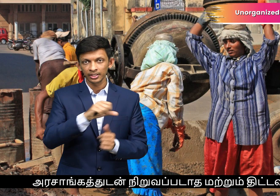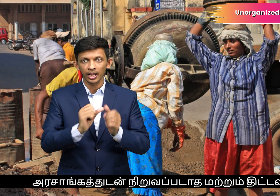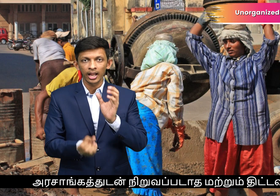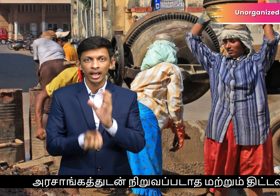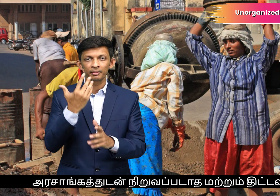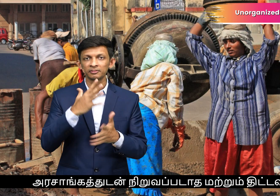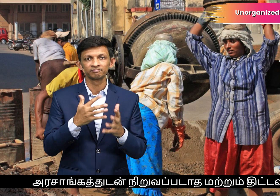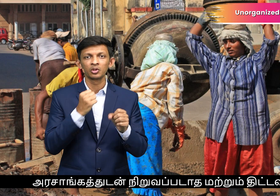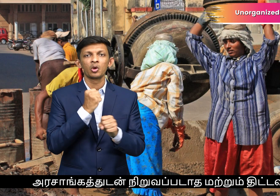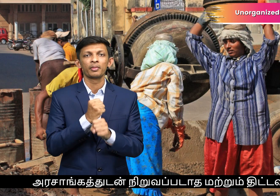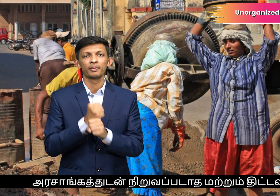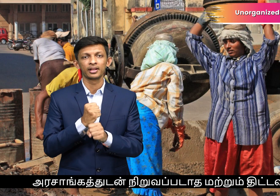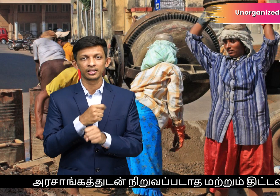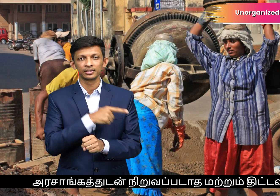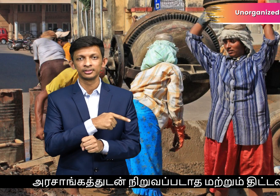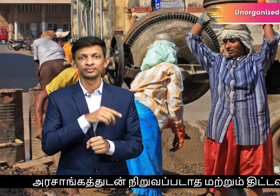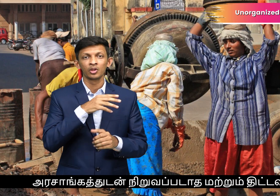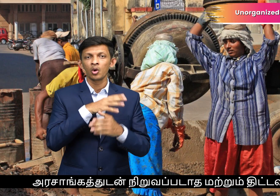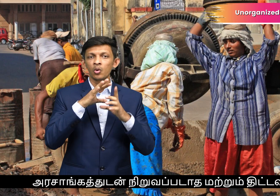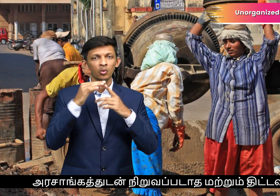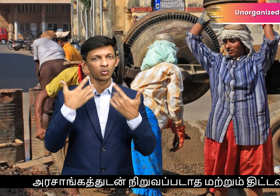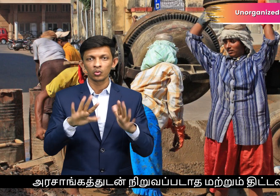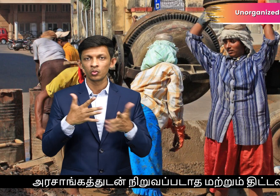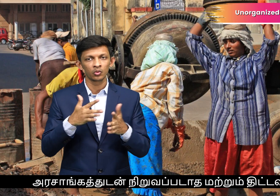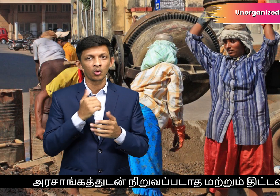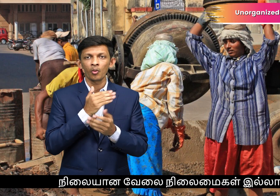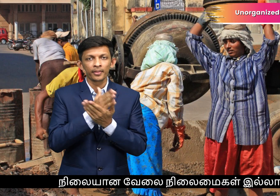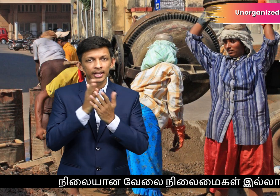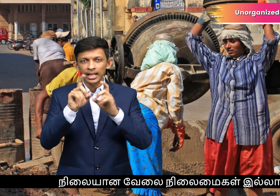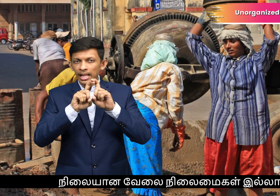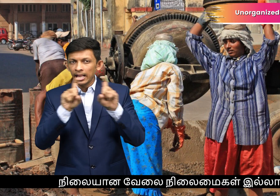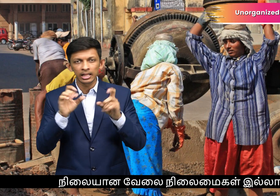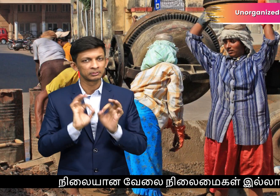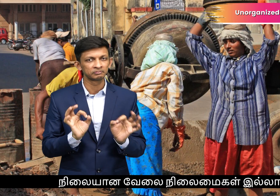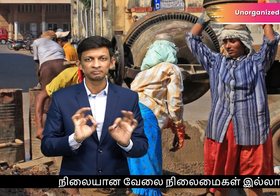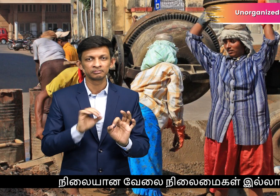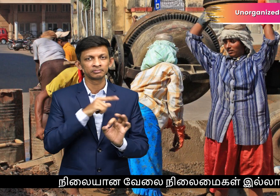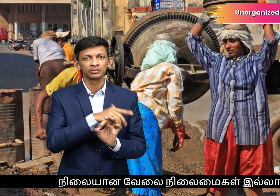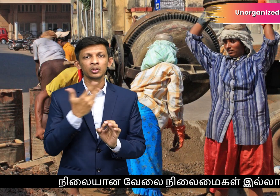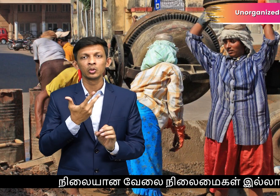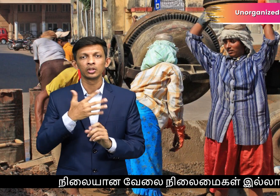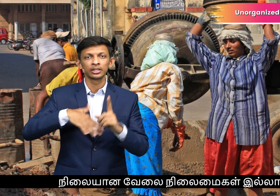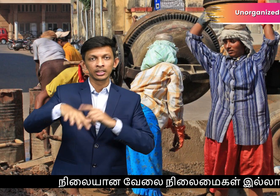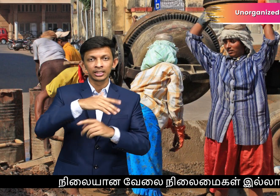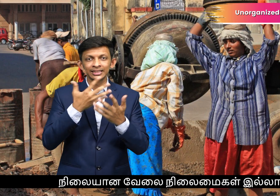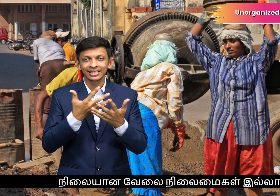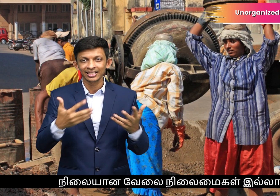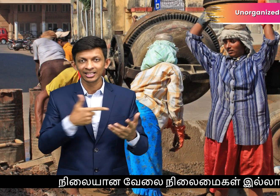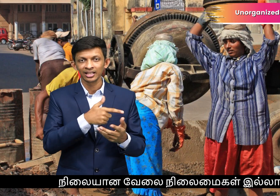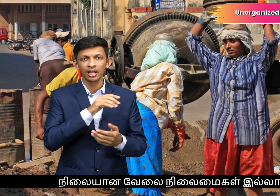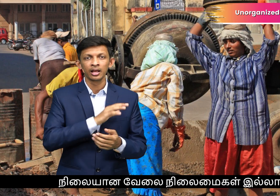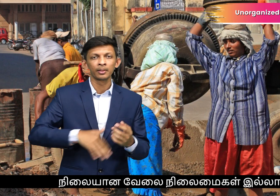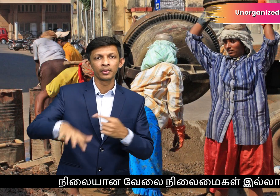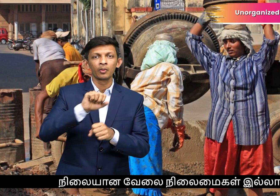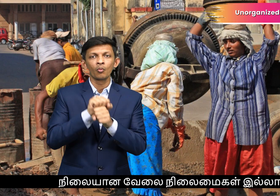அரசாங்கத்துடன் நிறுவப்படாத மற்றும் திட்டவட்டமான மற்றும் நிலையான வேலை நிலைமைகள் இல்லாத ஒரு துறை.